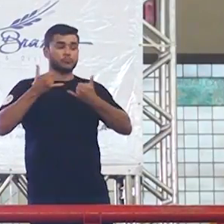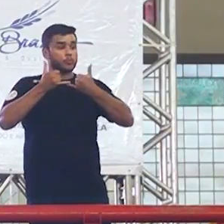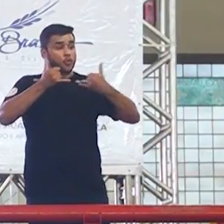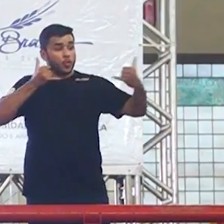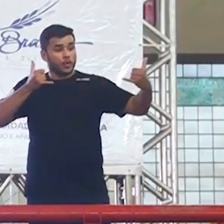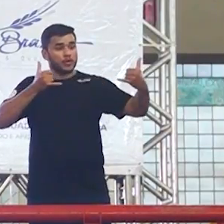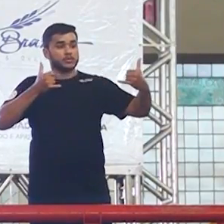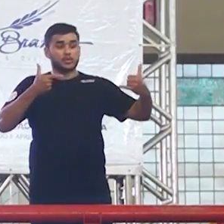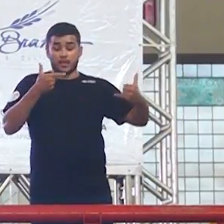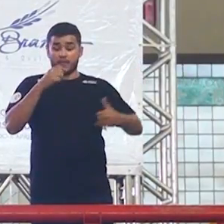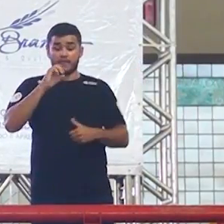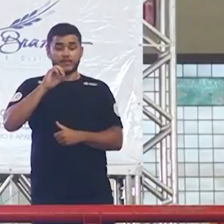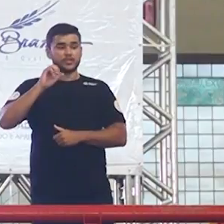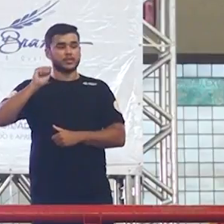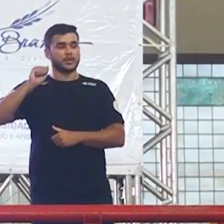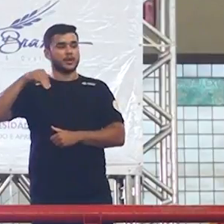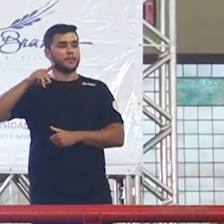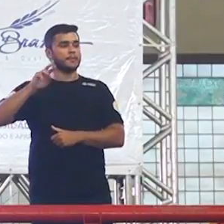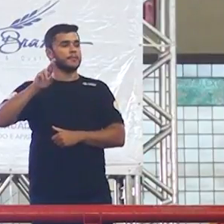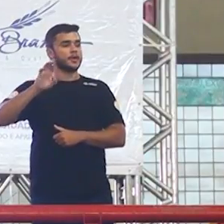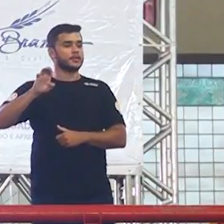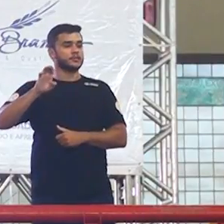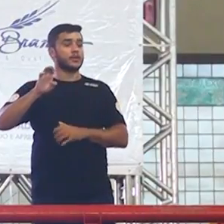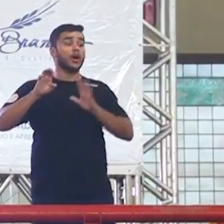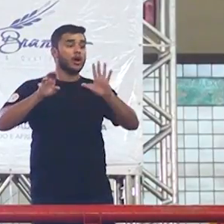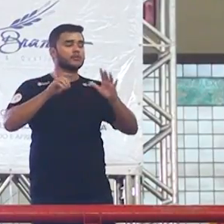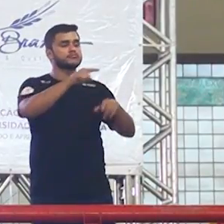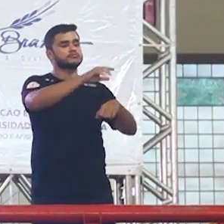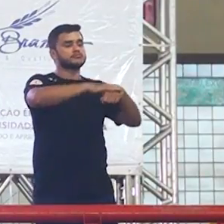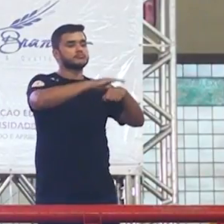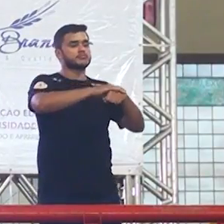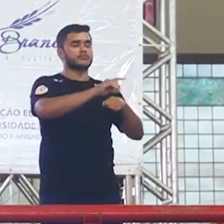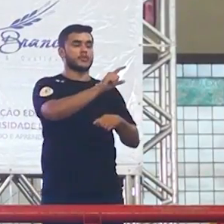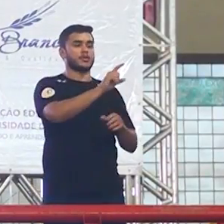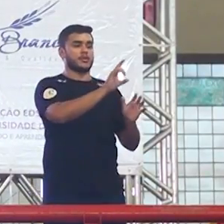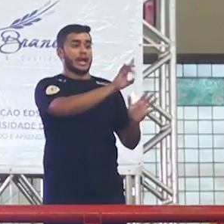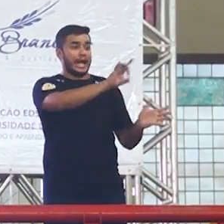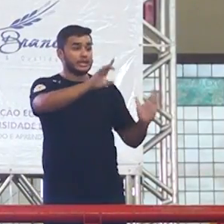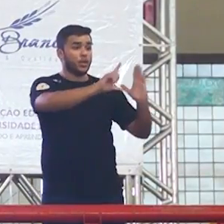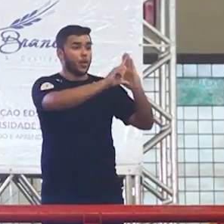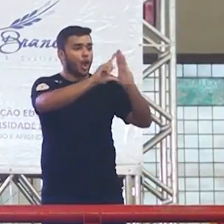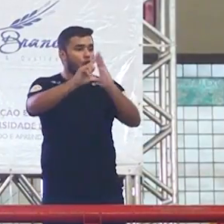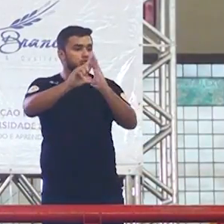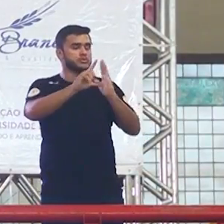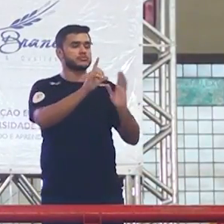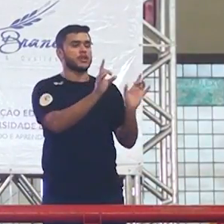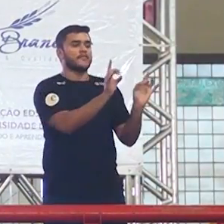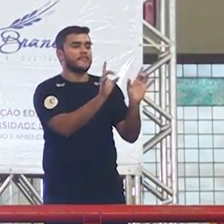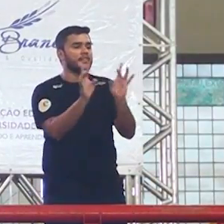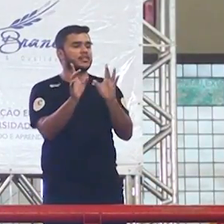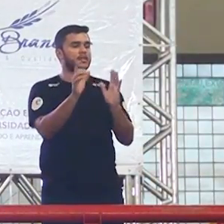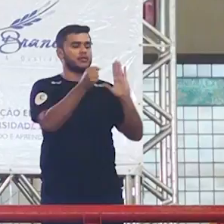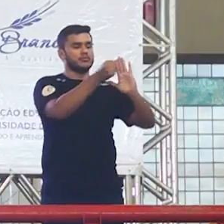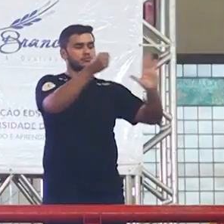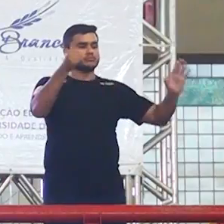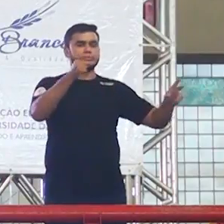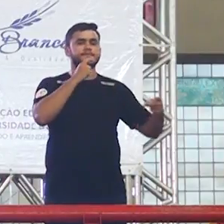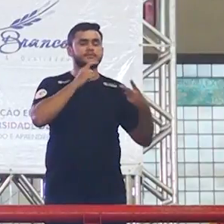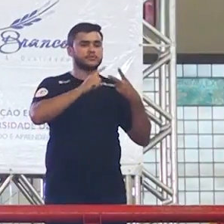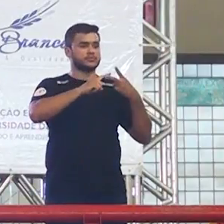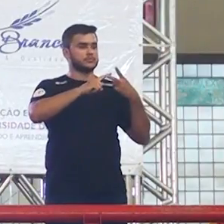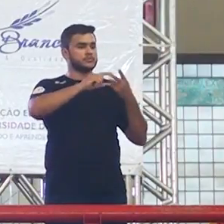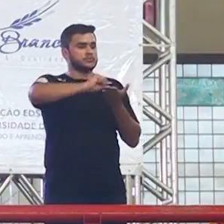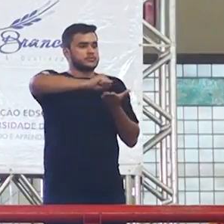aparelho puxa 0,1, ó. 0,1, 0,1, 0,1, 0,1, 0,1. Ou seja, se eu